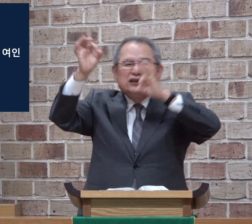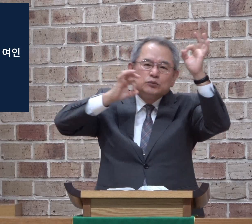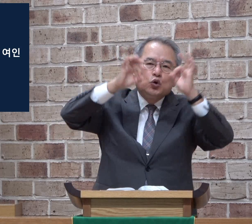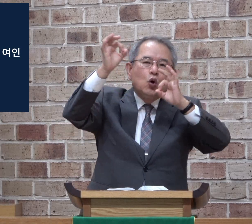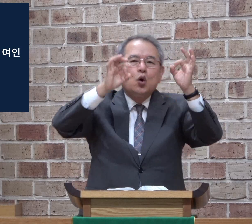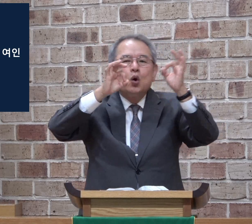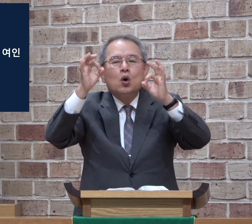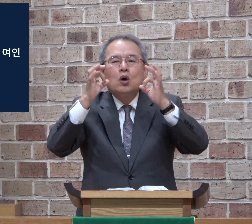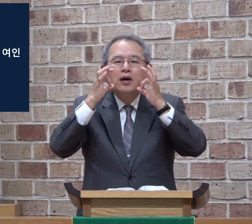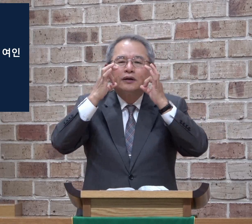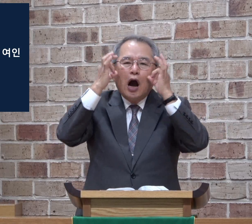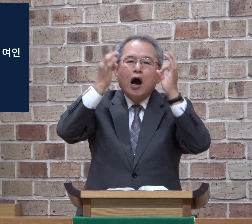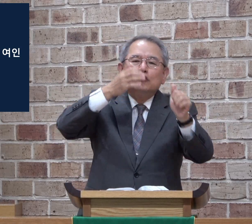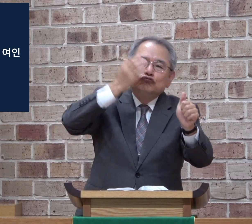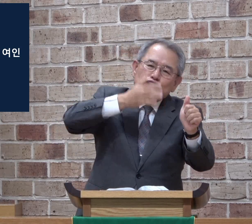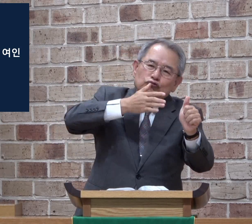소리 지르며 간구하는 이유.